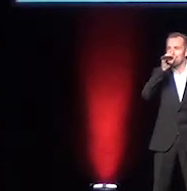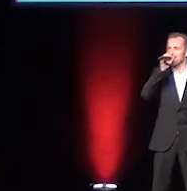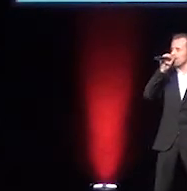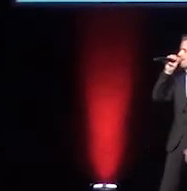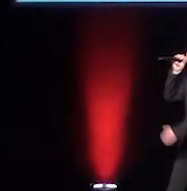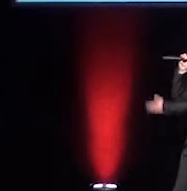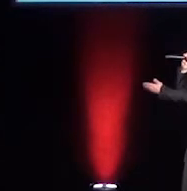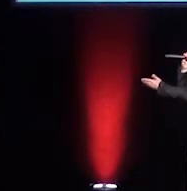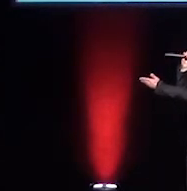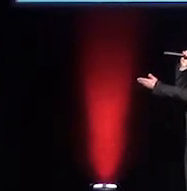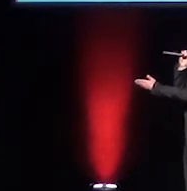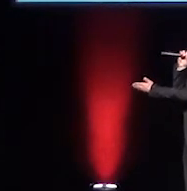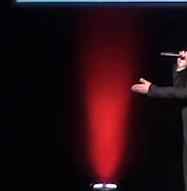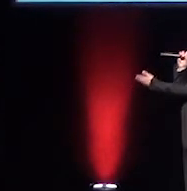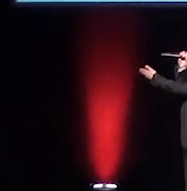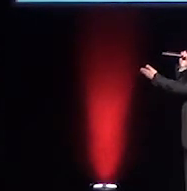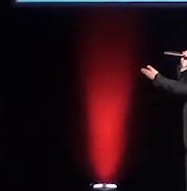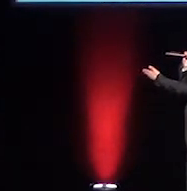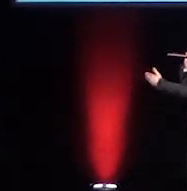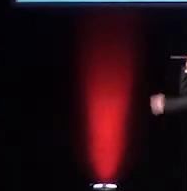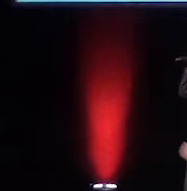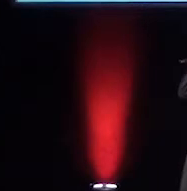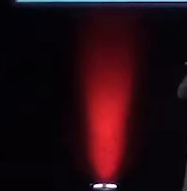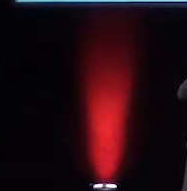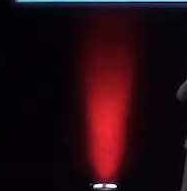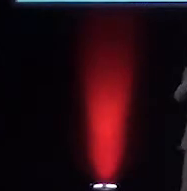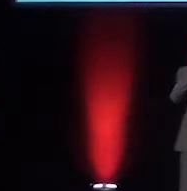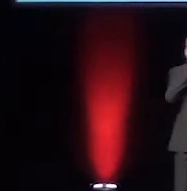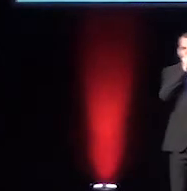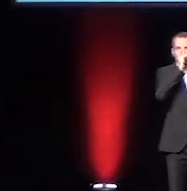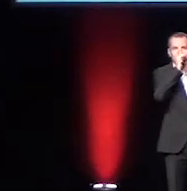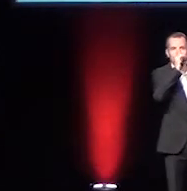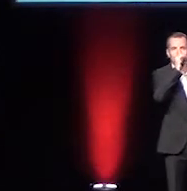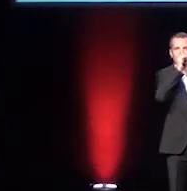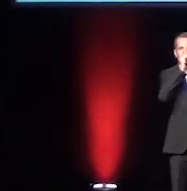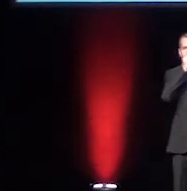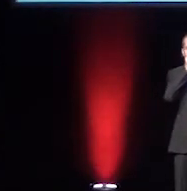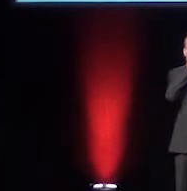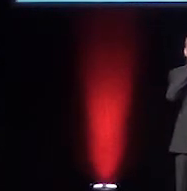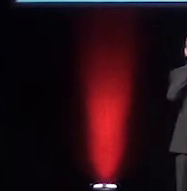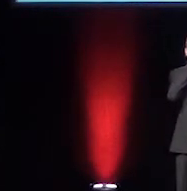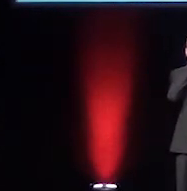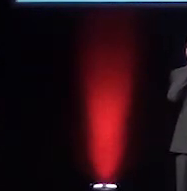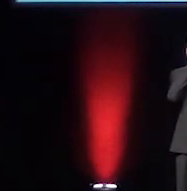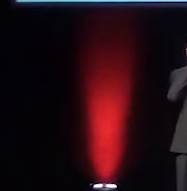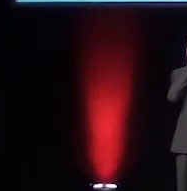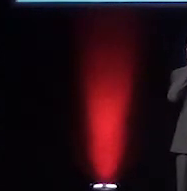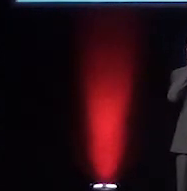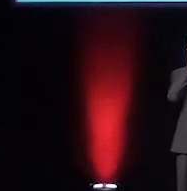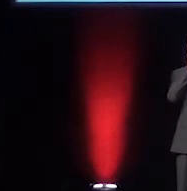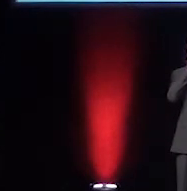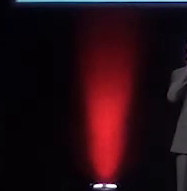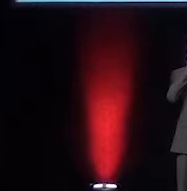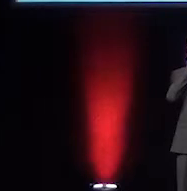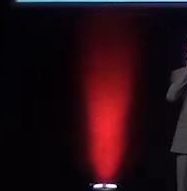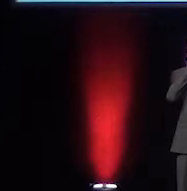Herzlichen Dank. Melanie Arnold, Klaus Klaas. Wie schon gesagt, auch von uns nochmal alles Liebe und